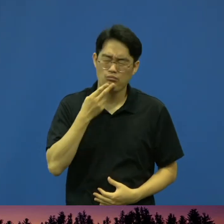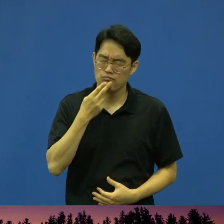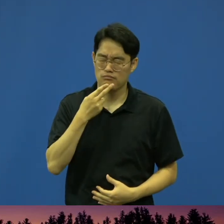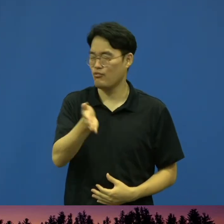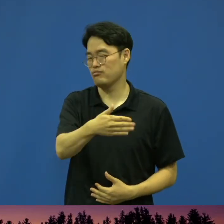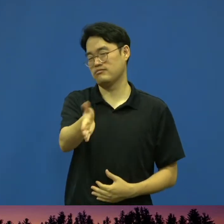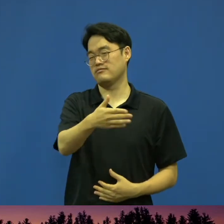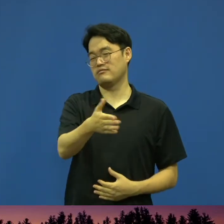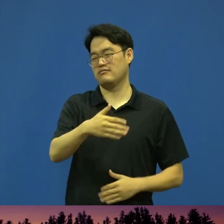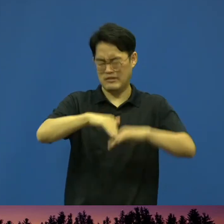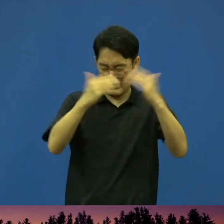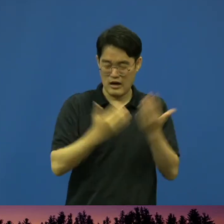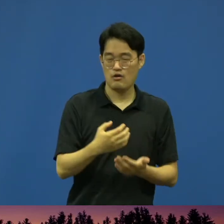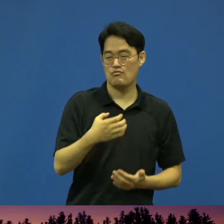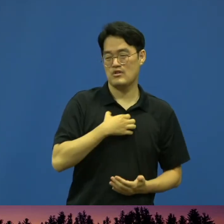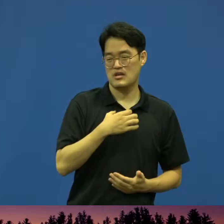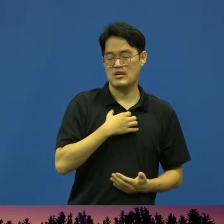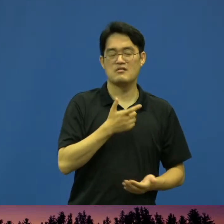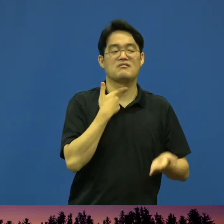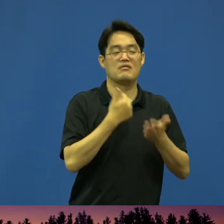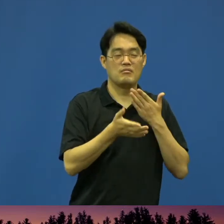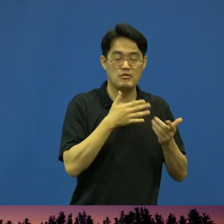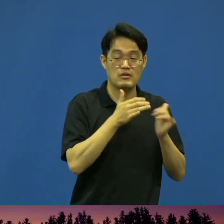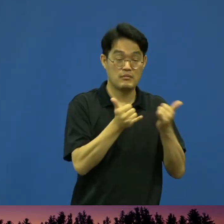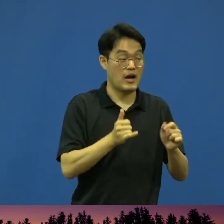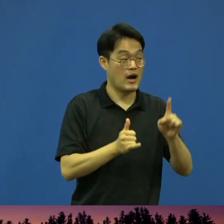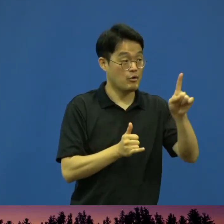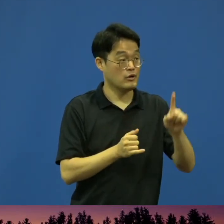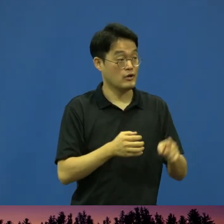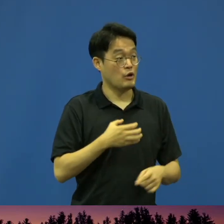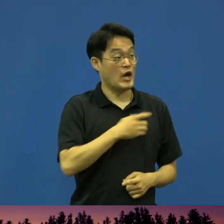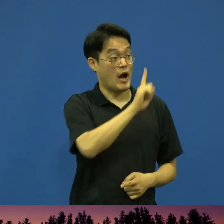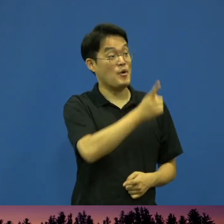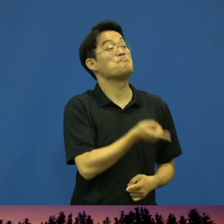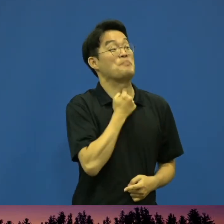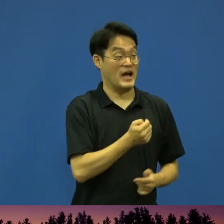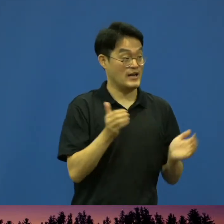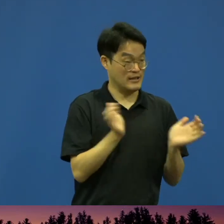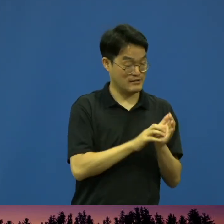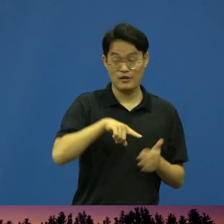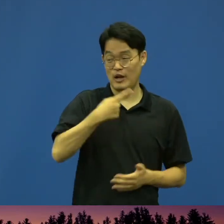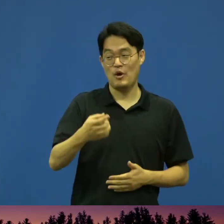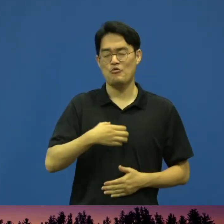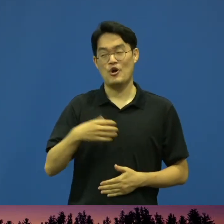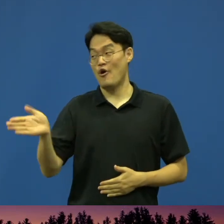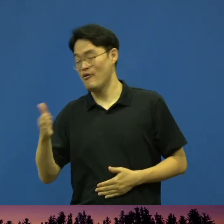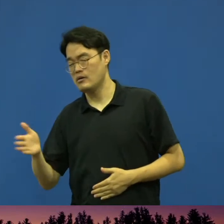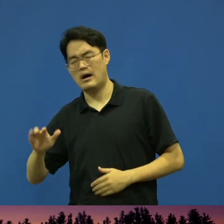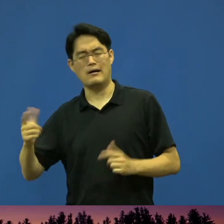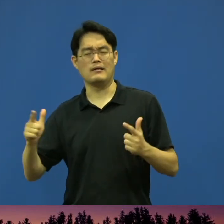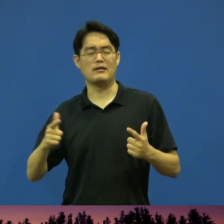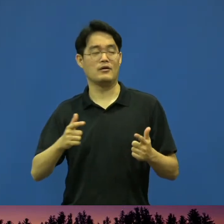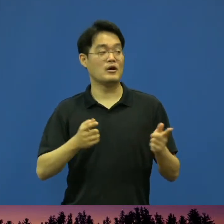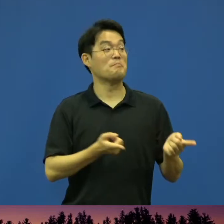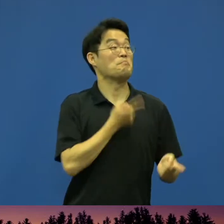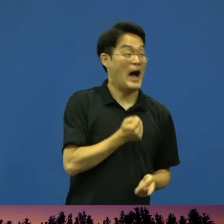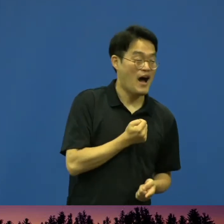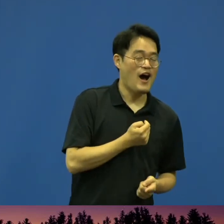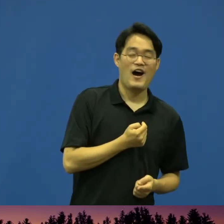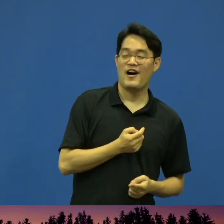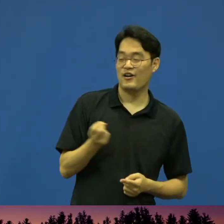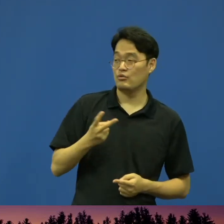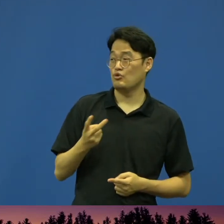조금 전에 위기를 통과했던 사람도 어김없이 위기는 그냥 지나치지 않고 위기로 다가옵니다.